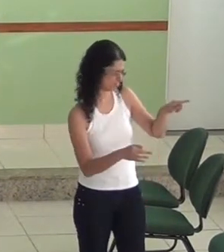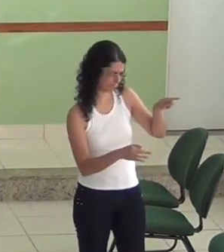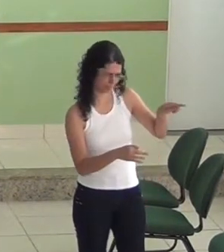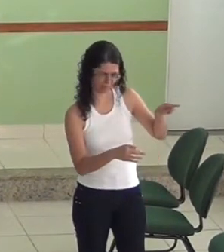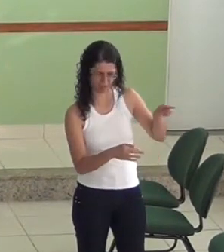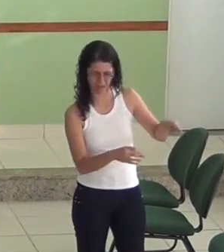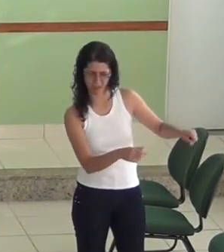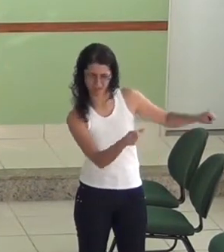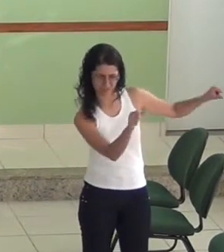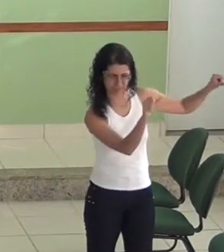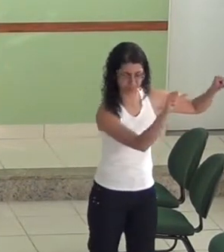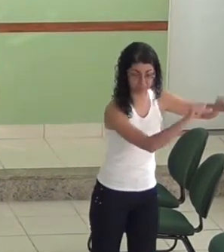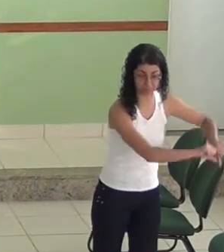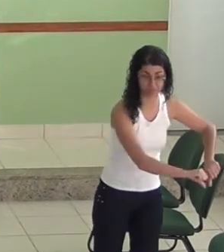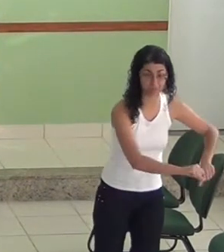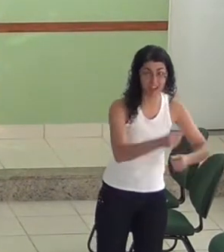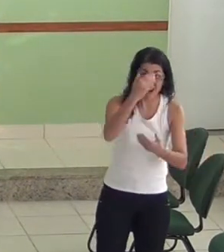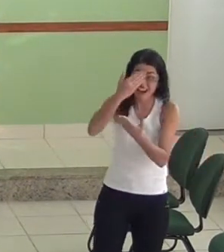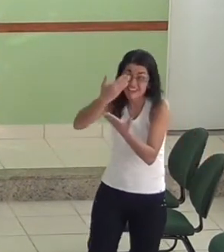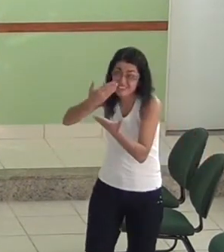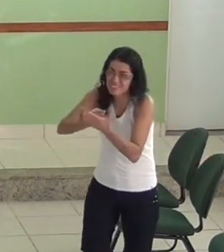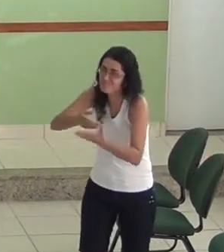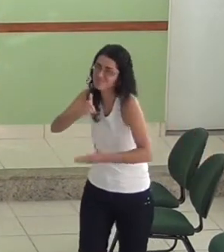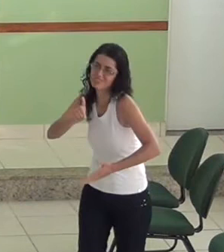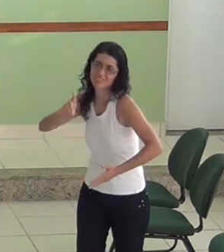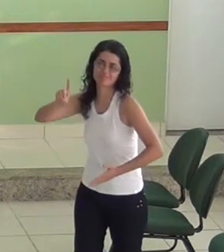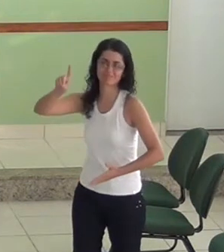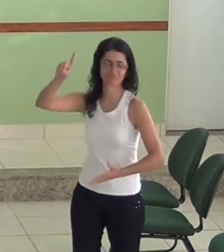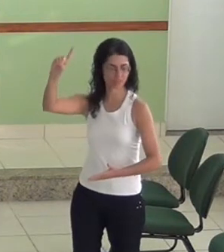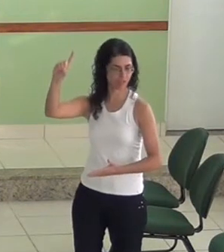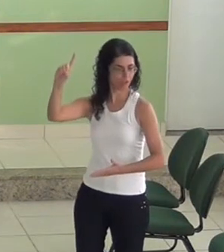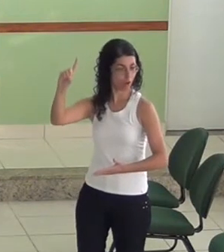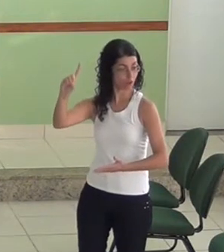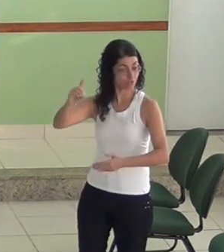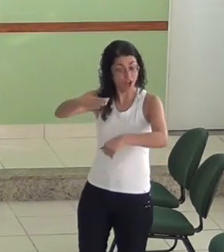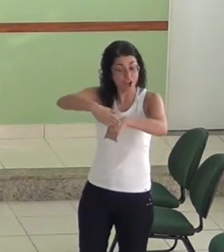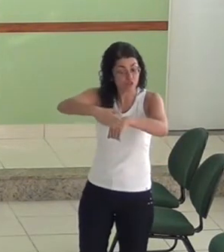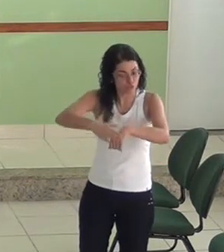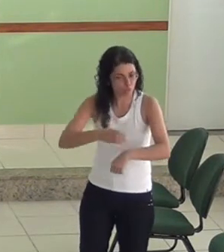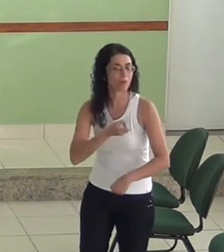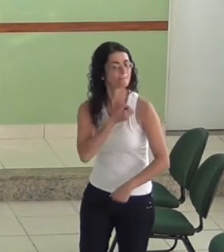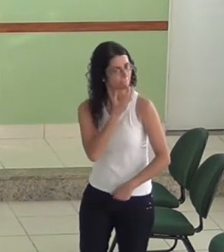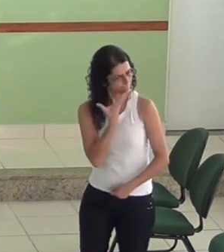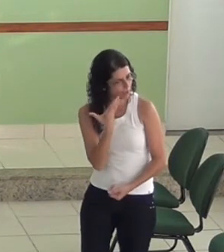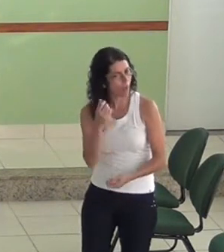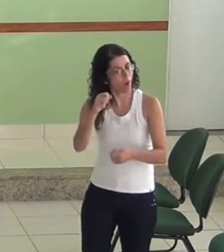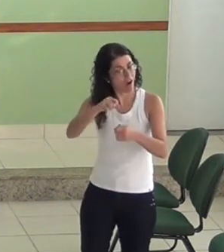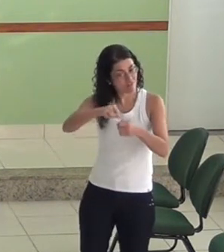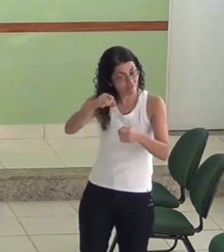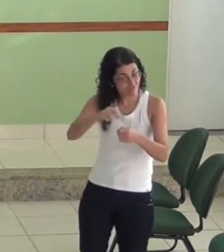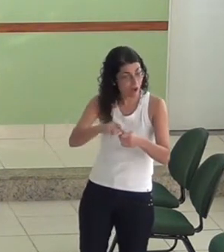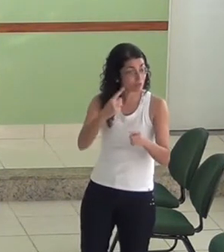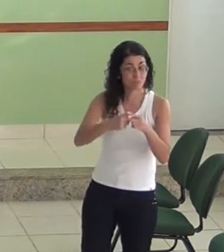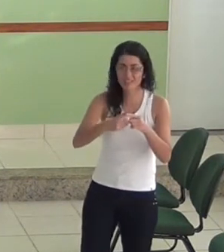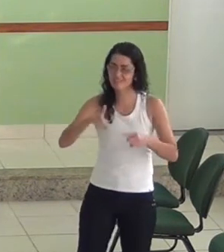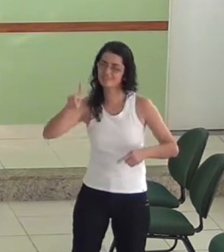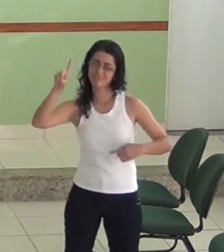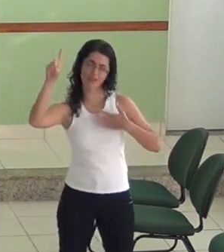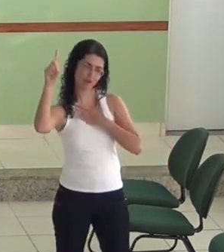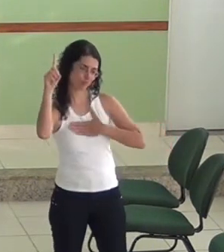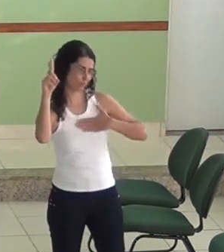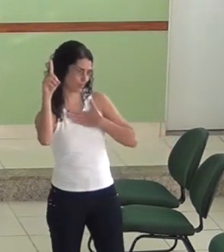O Senhor e faça o bem, assim você habitará a terra e desfrutará a